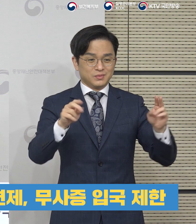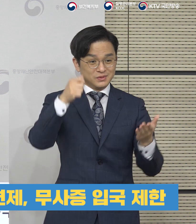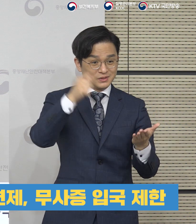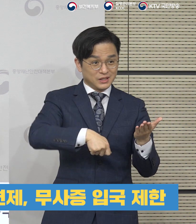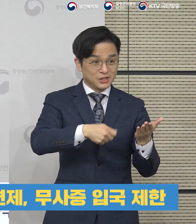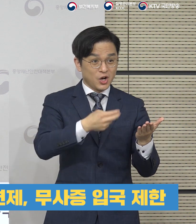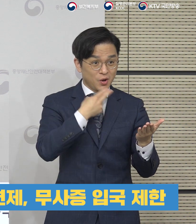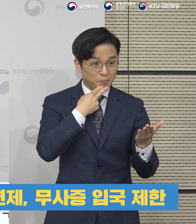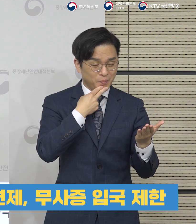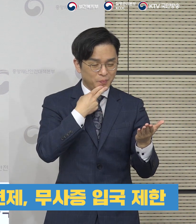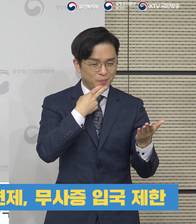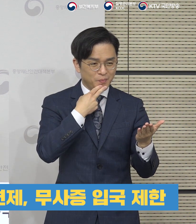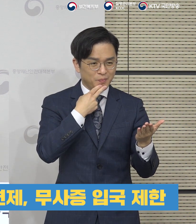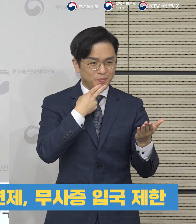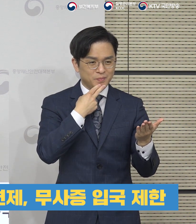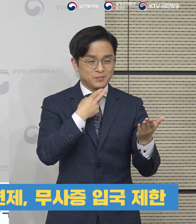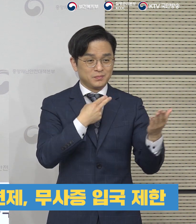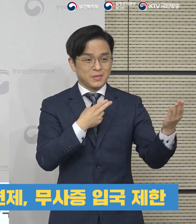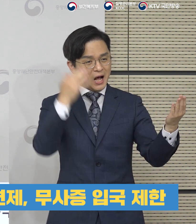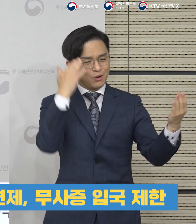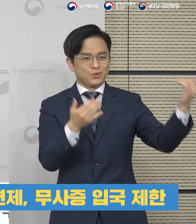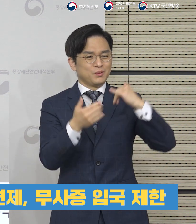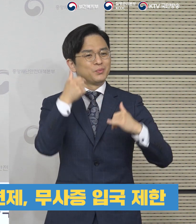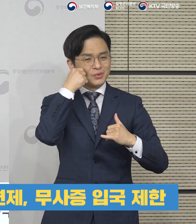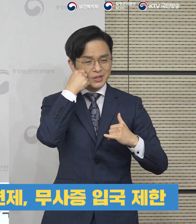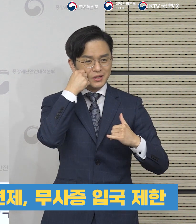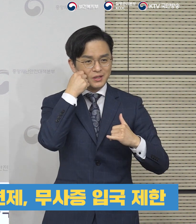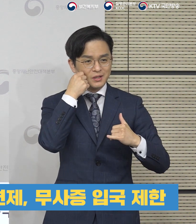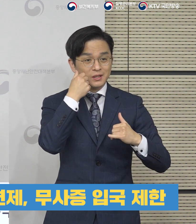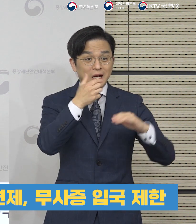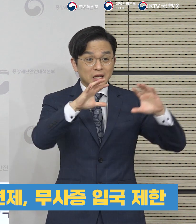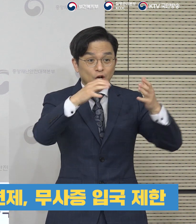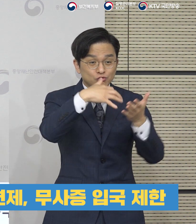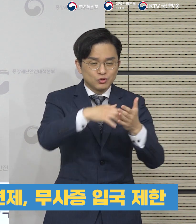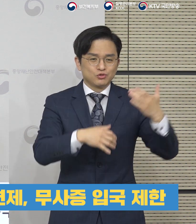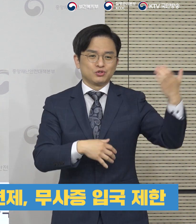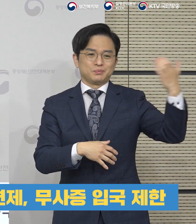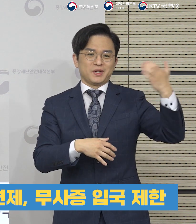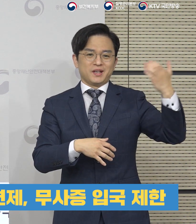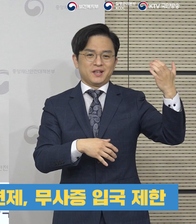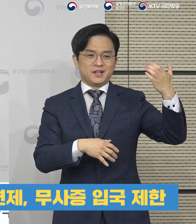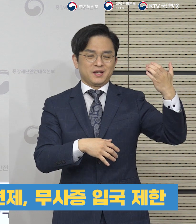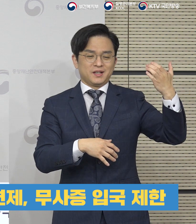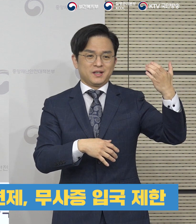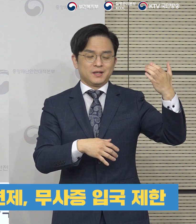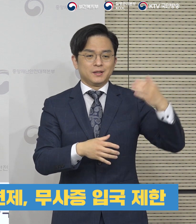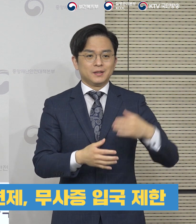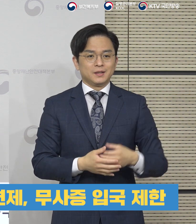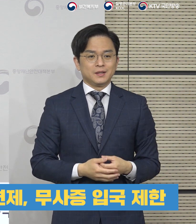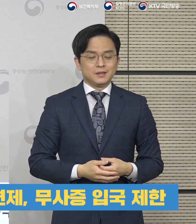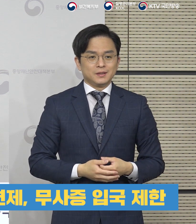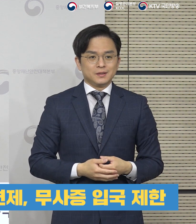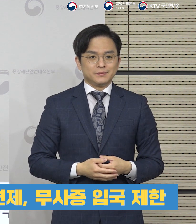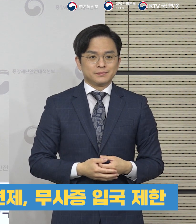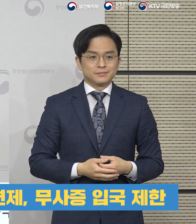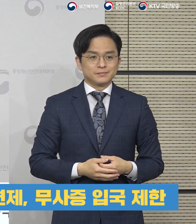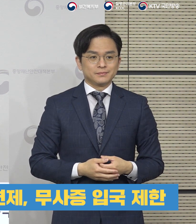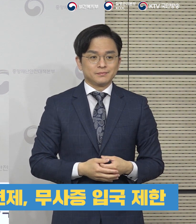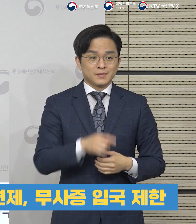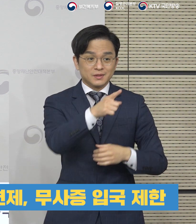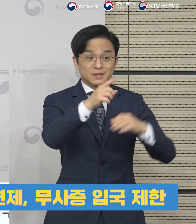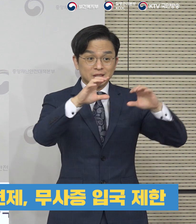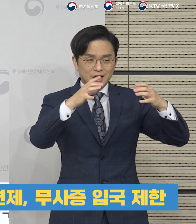제한합니다. 이탈리아, 프랑스, 독일 등 90개 국가 또는 지역이 대상이